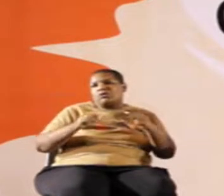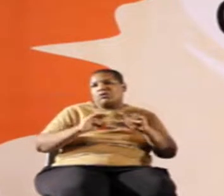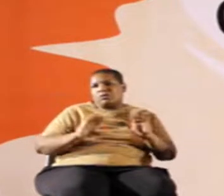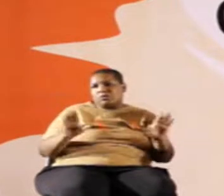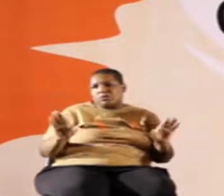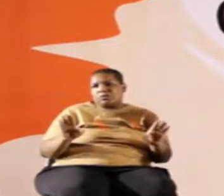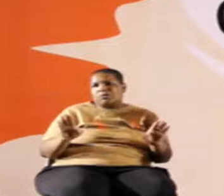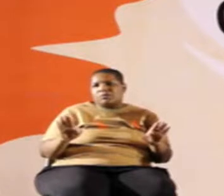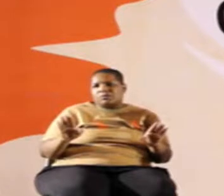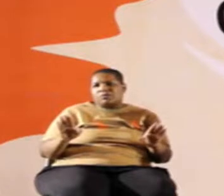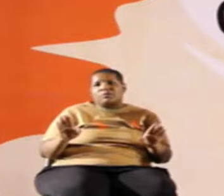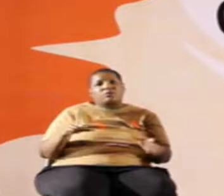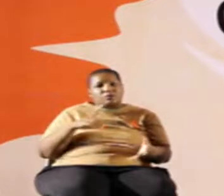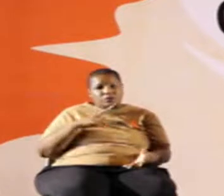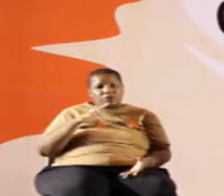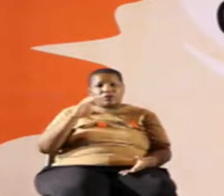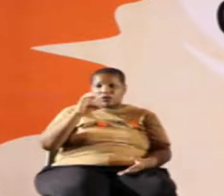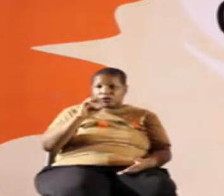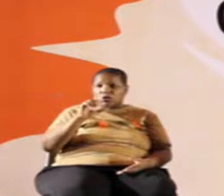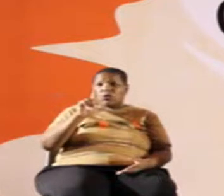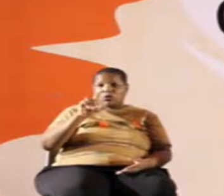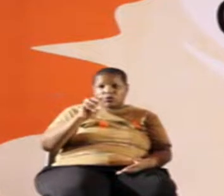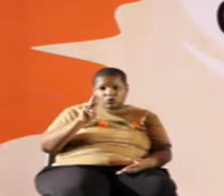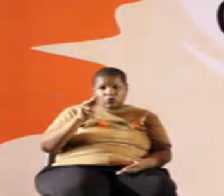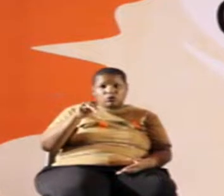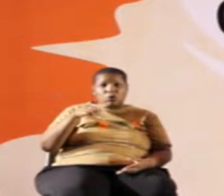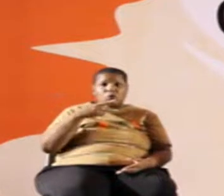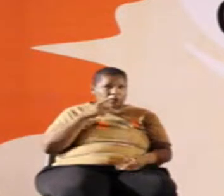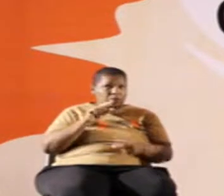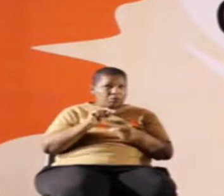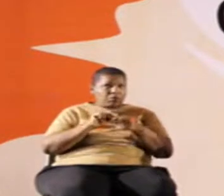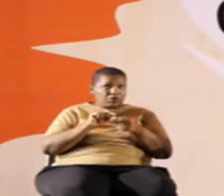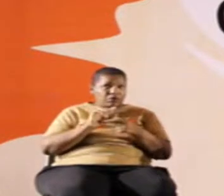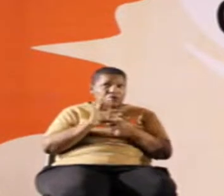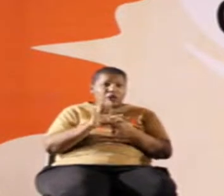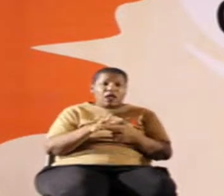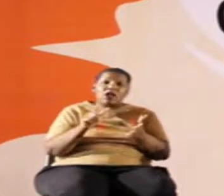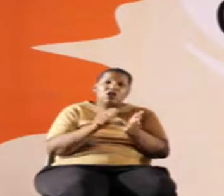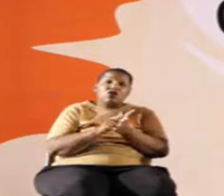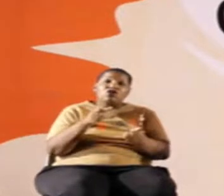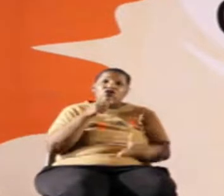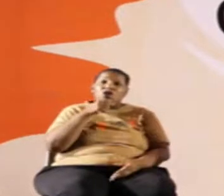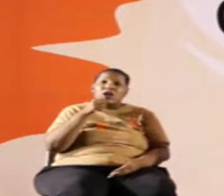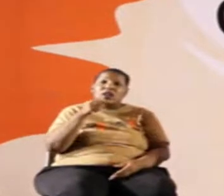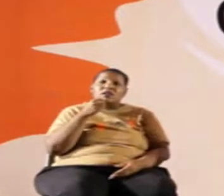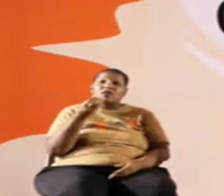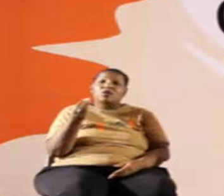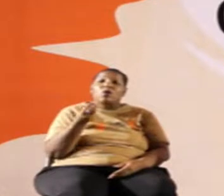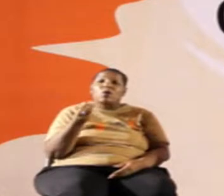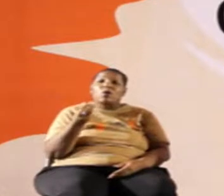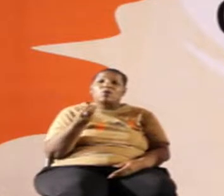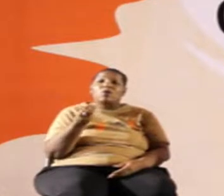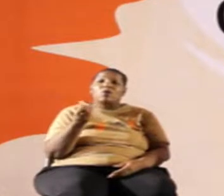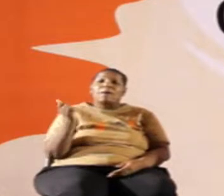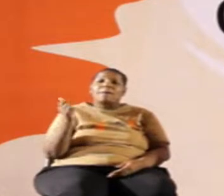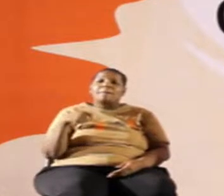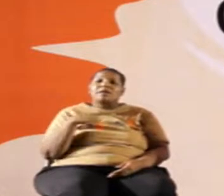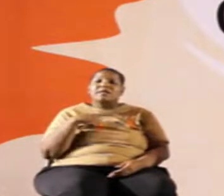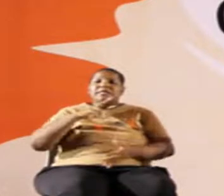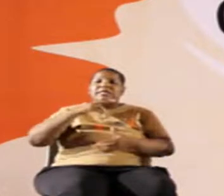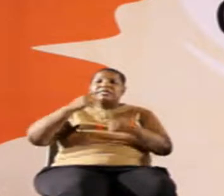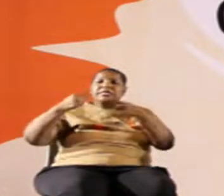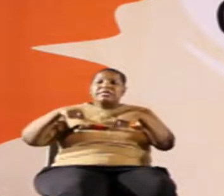Está aí o Olodum para dizer esse exemplo. E quando passa para o jornalismo, né, como é que o jornalismo pode ser